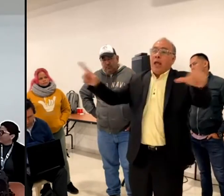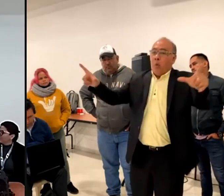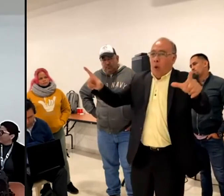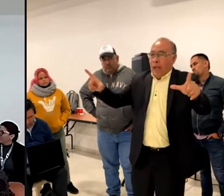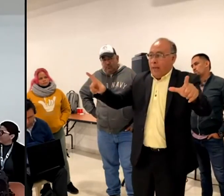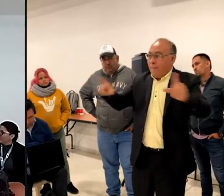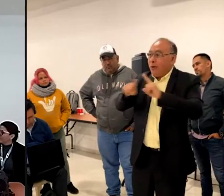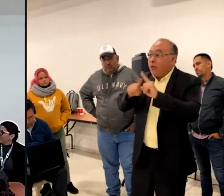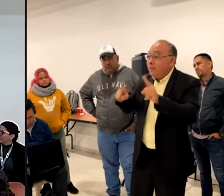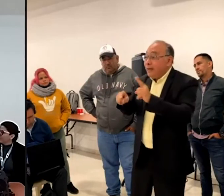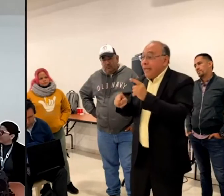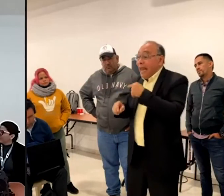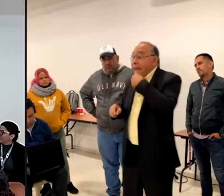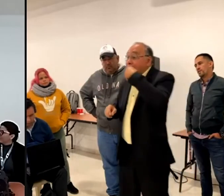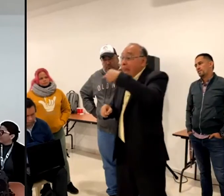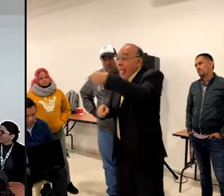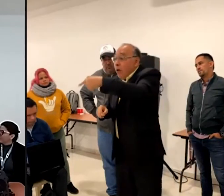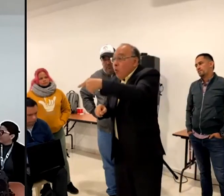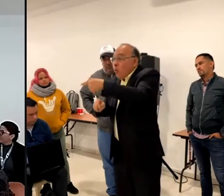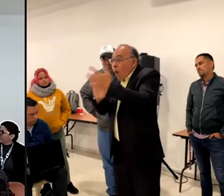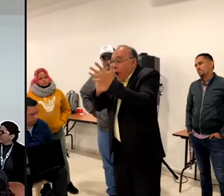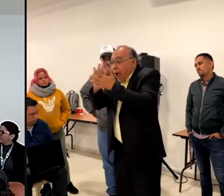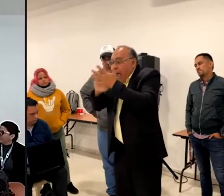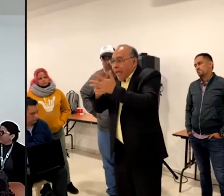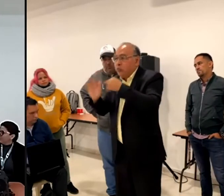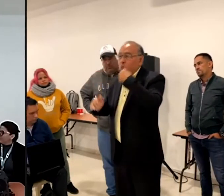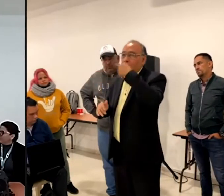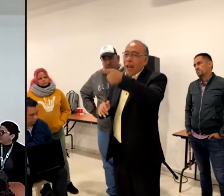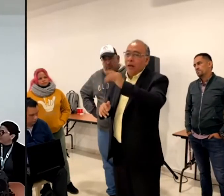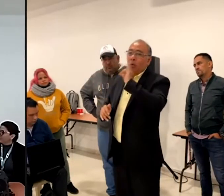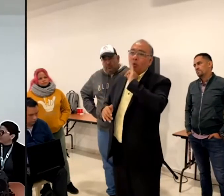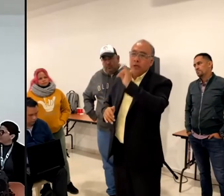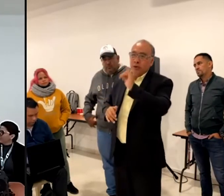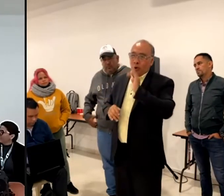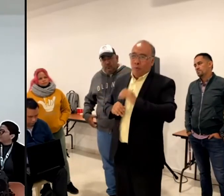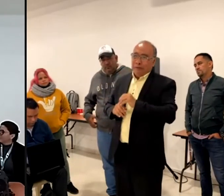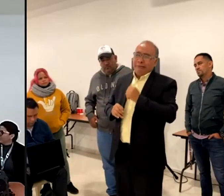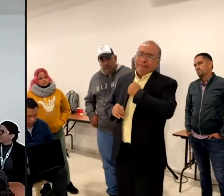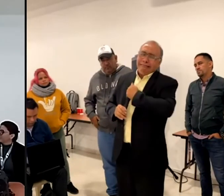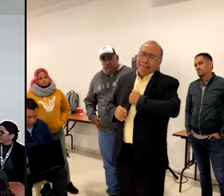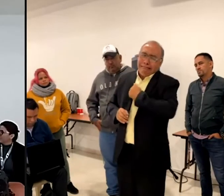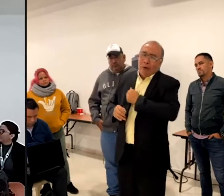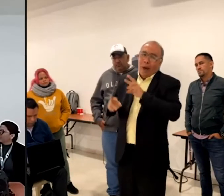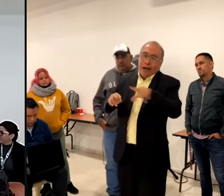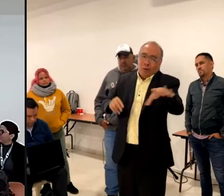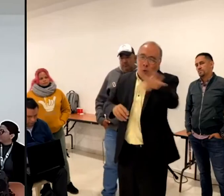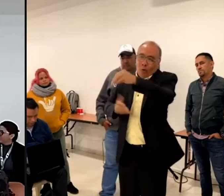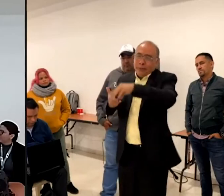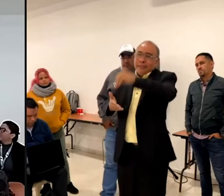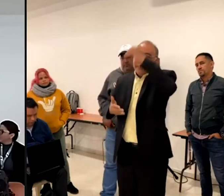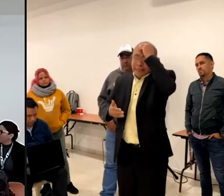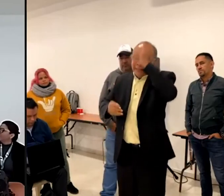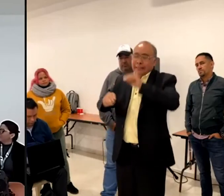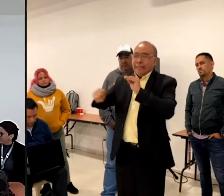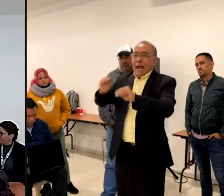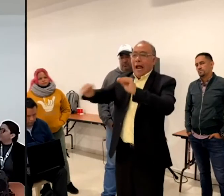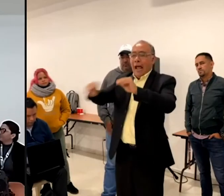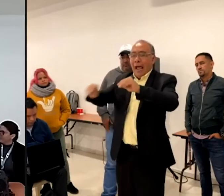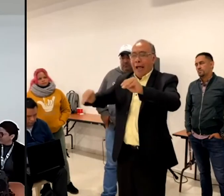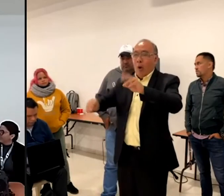el recuadro inclusivo efectivamente existen pero es otra cosa que es diferente a la lengua de señas de la